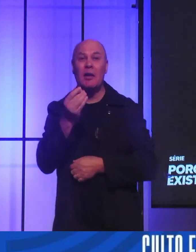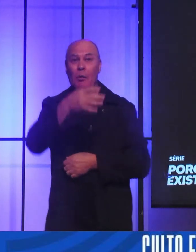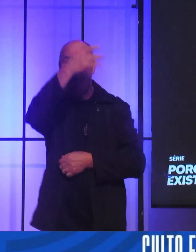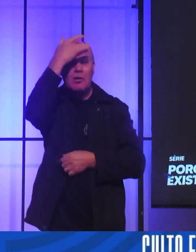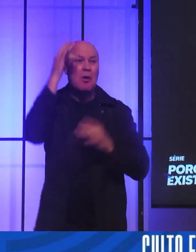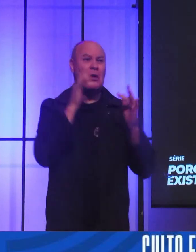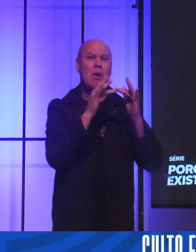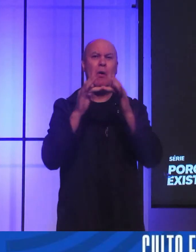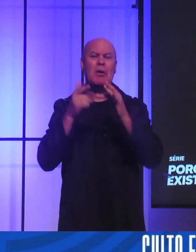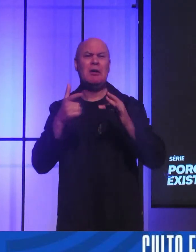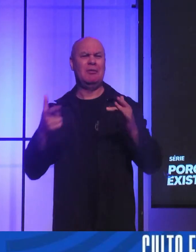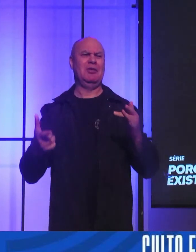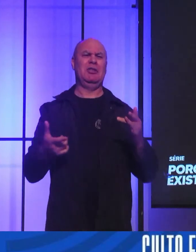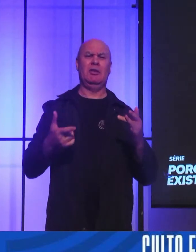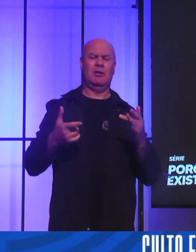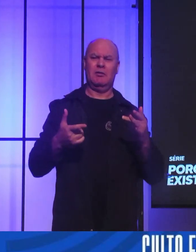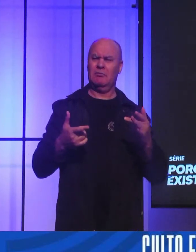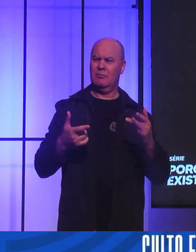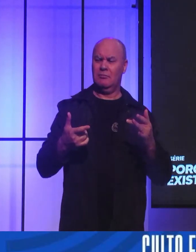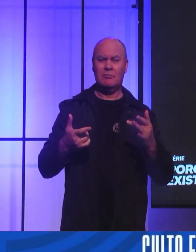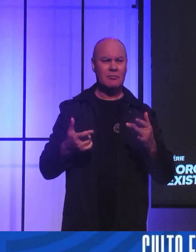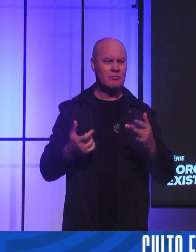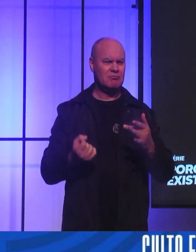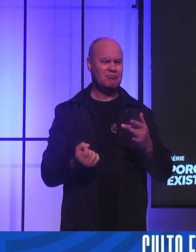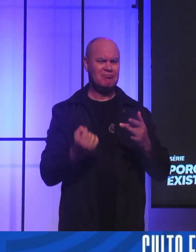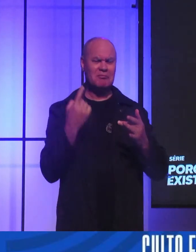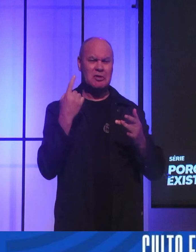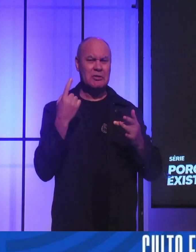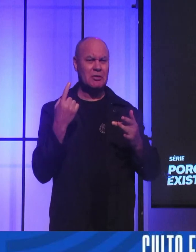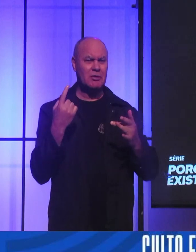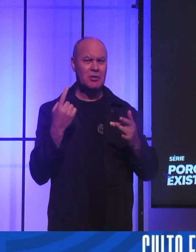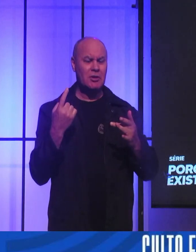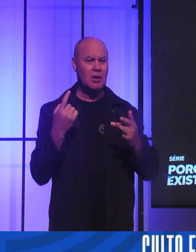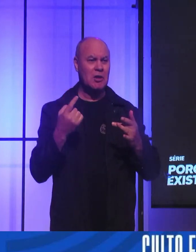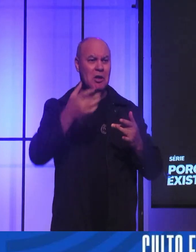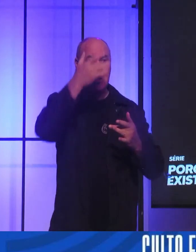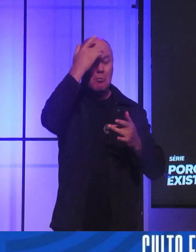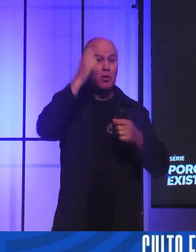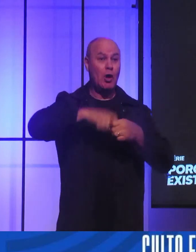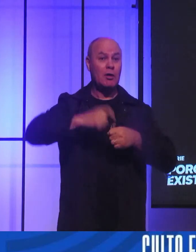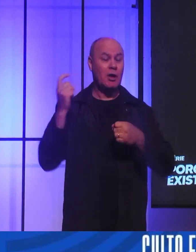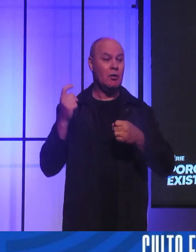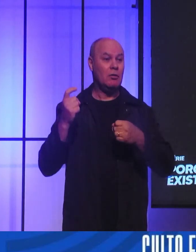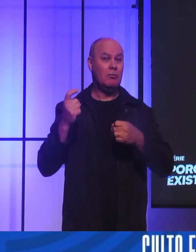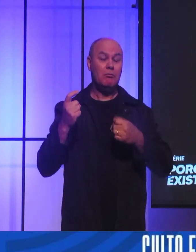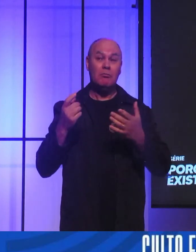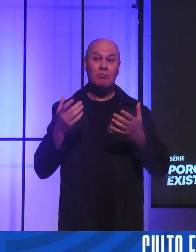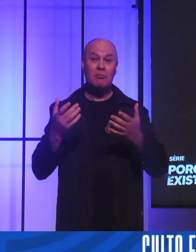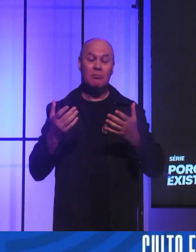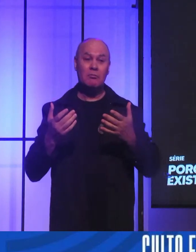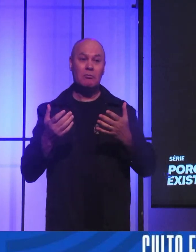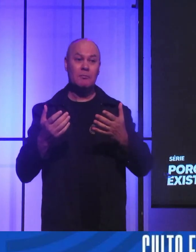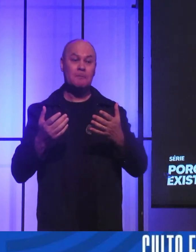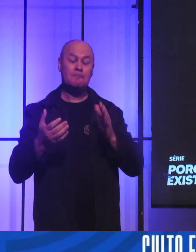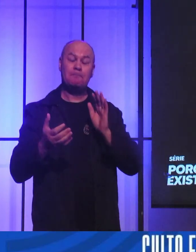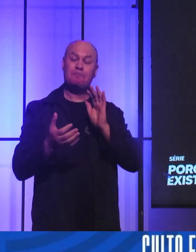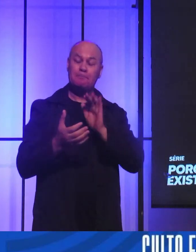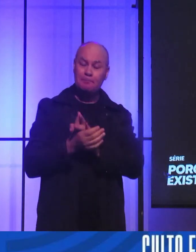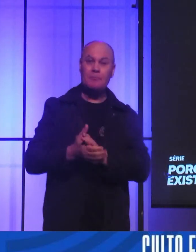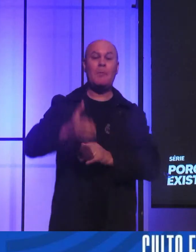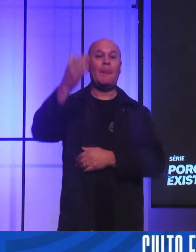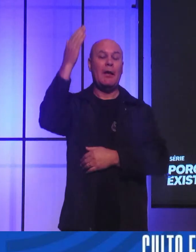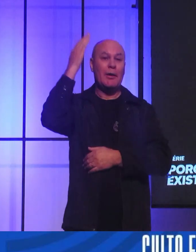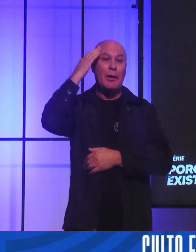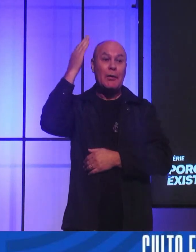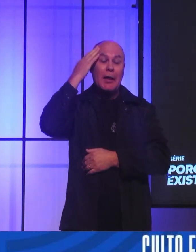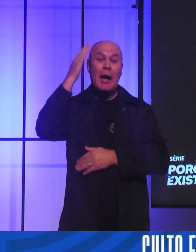poucas pessoas. E eu disse, eu lamento, mas infelizmente, eu sei que é bom